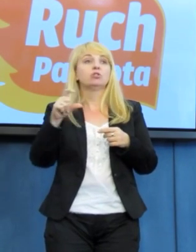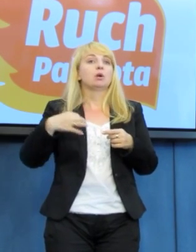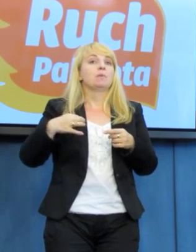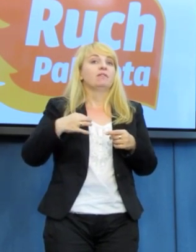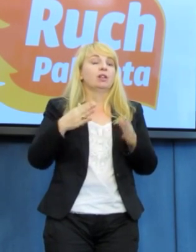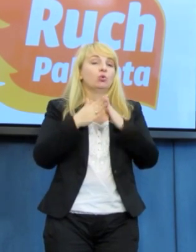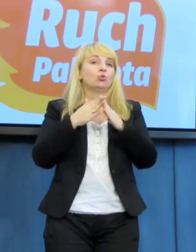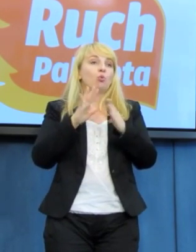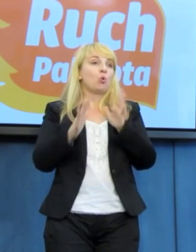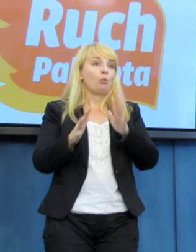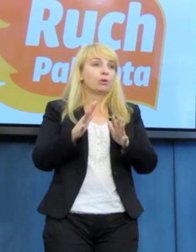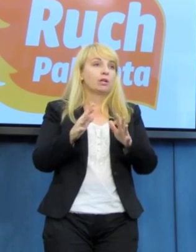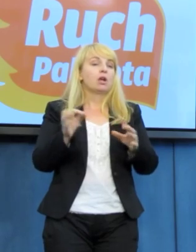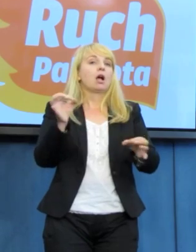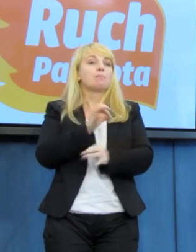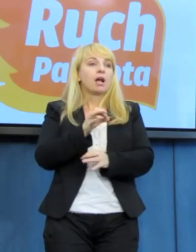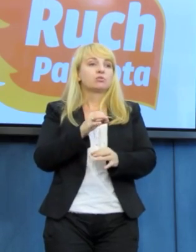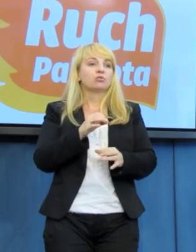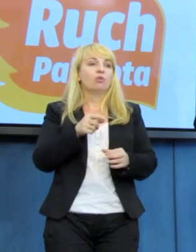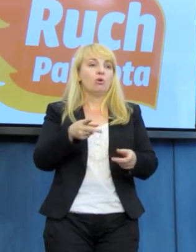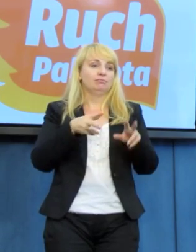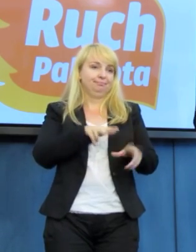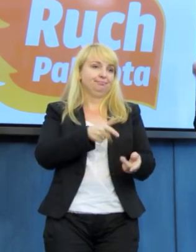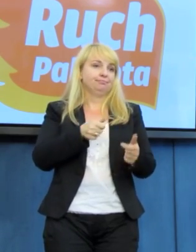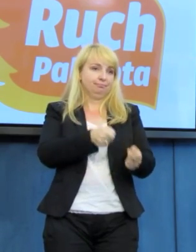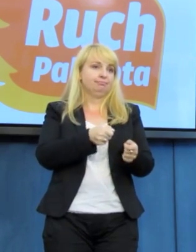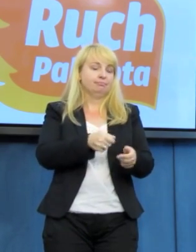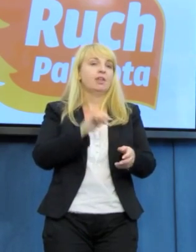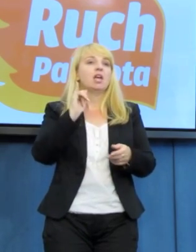dom opieki. Państwo go utrzymuje i państwo opłaca